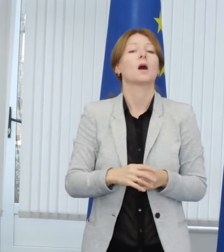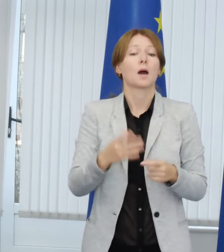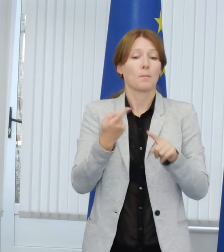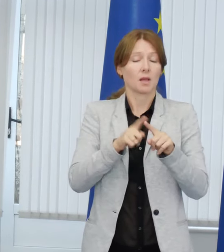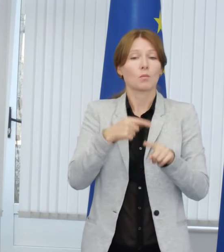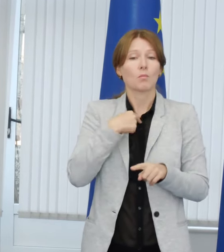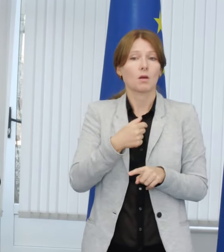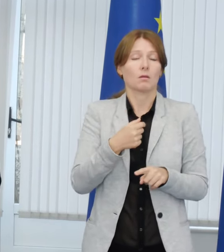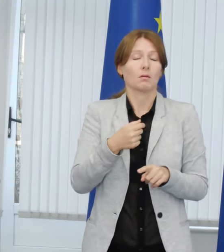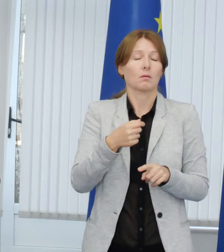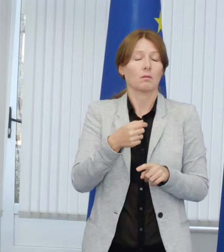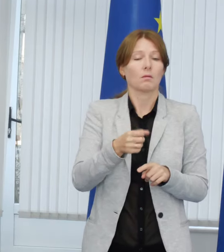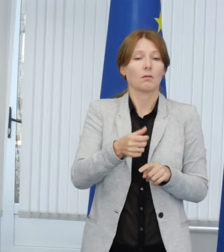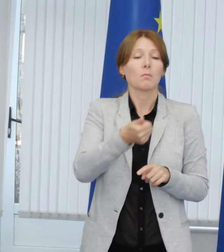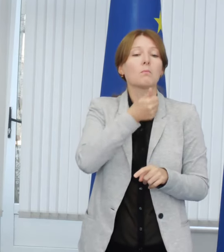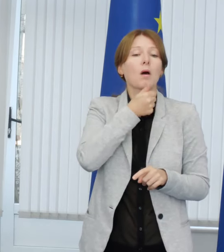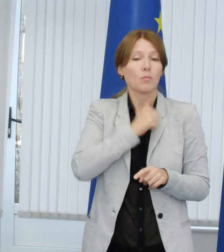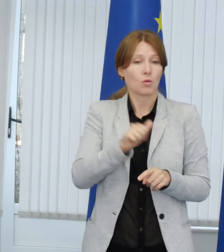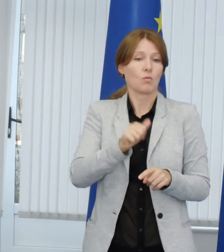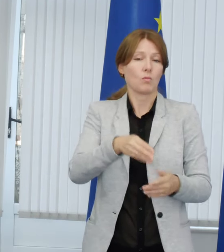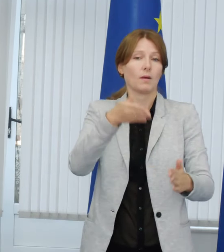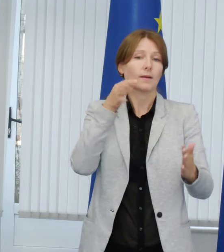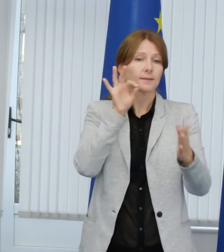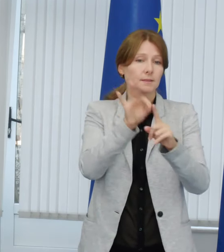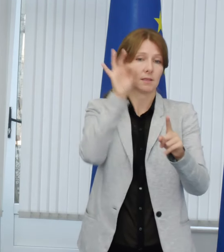țintim acele regiuni unde există mai puține servicii și